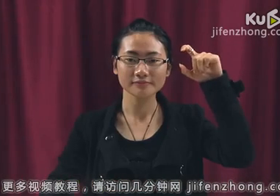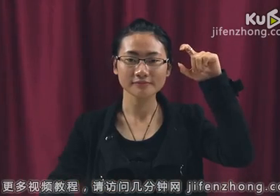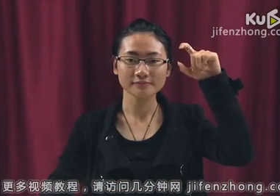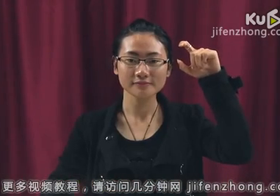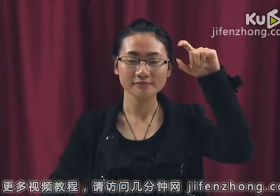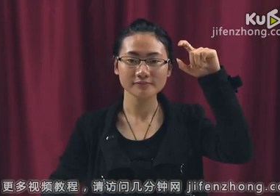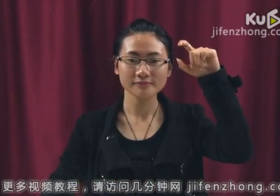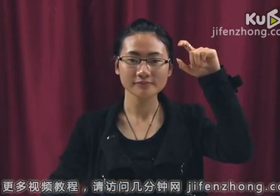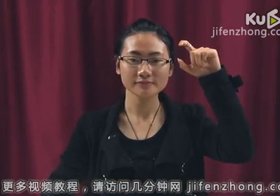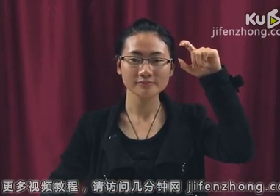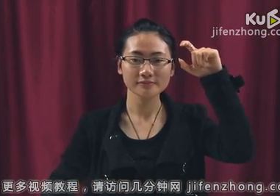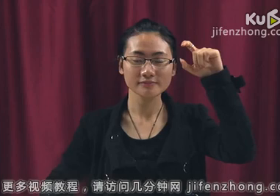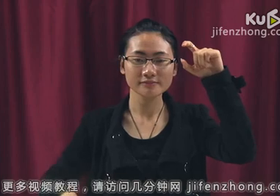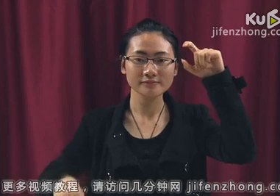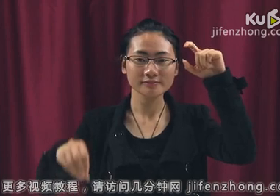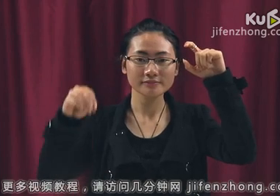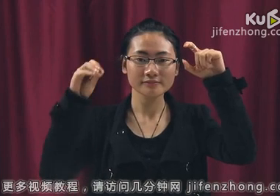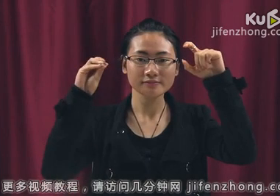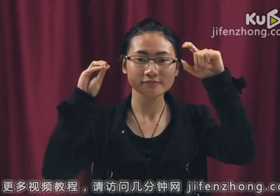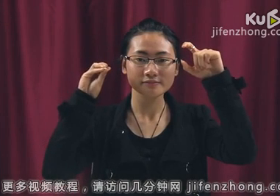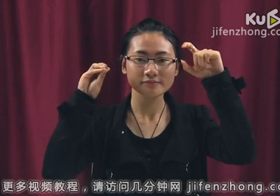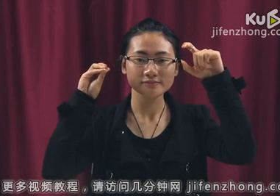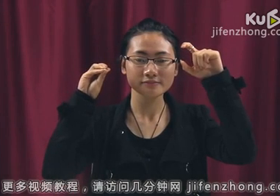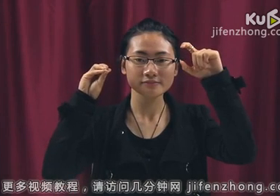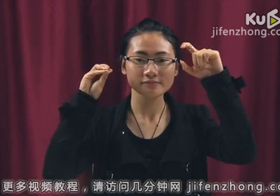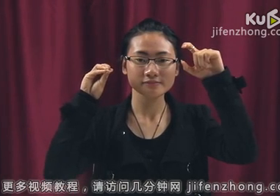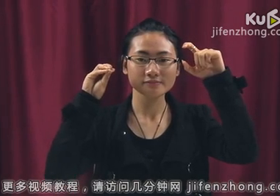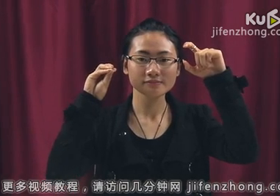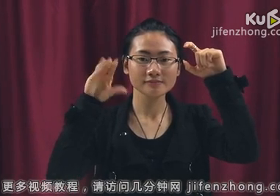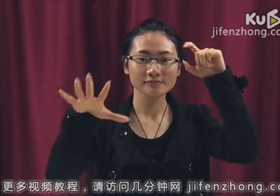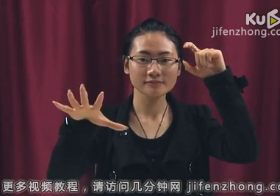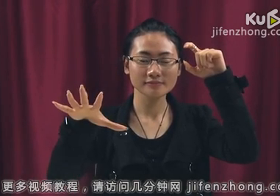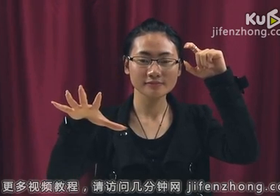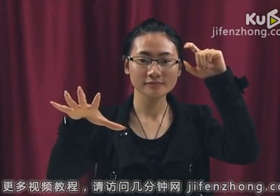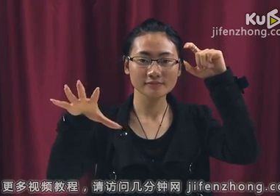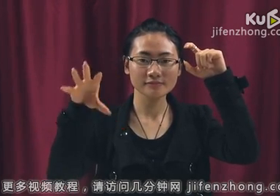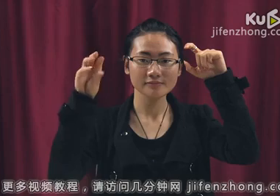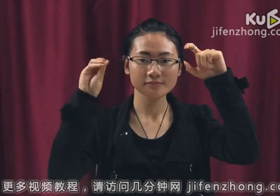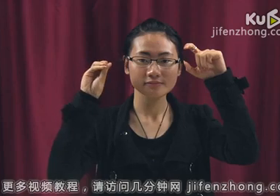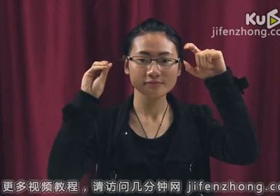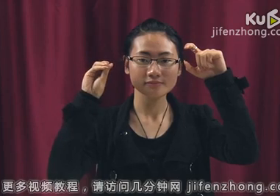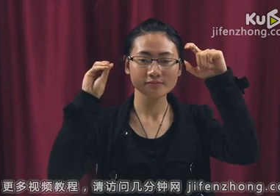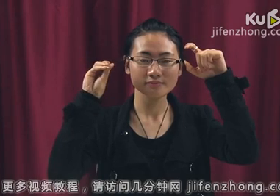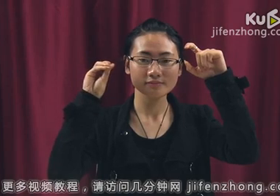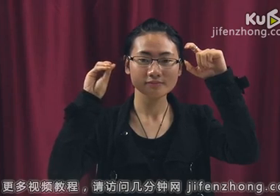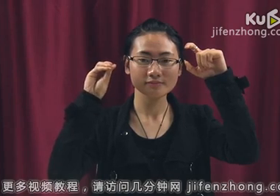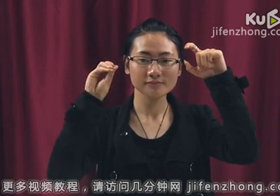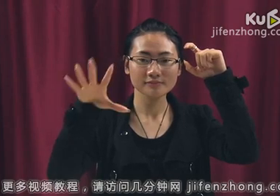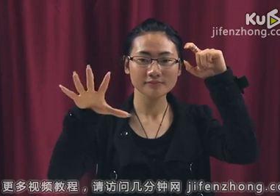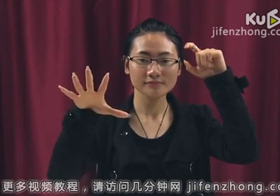侧上方，右手五指虚搓，从左手虎口内斜着向下移，同时放开五指，象征